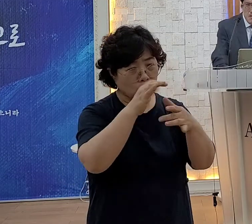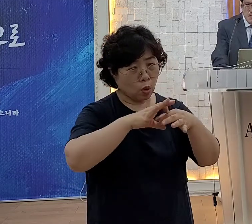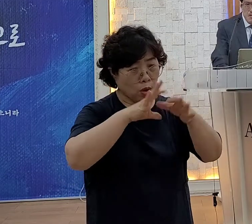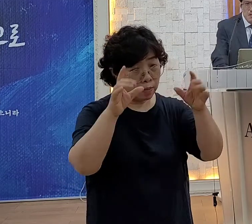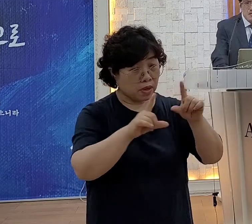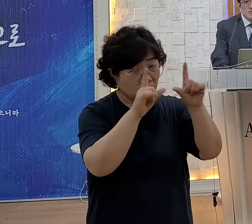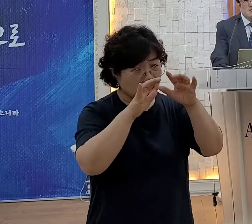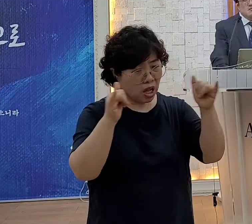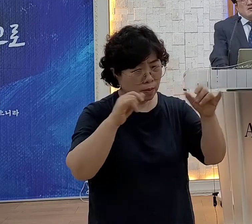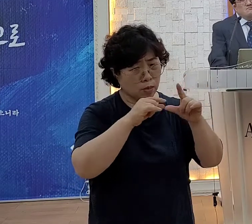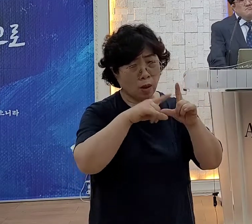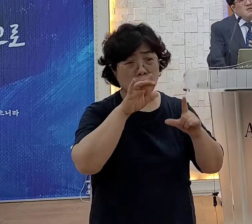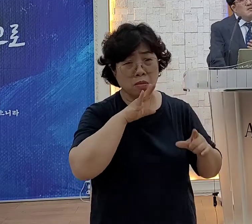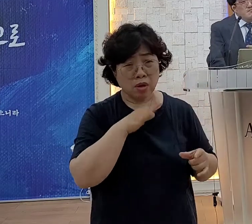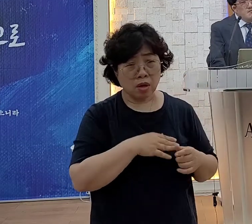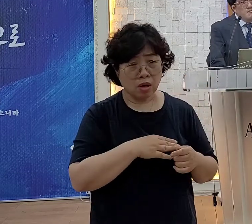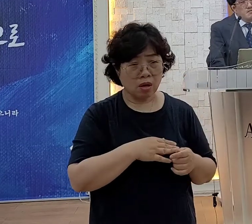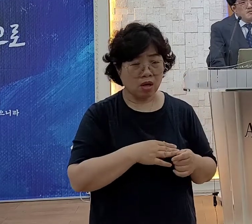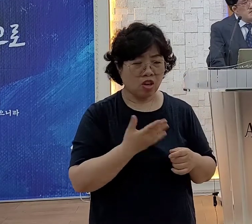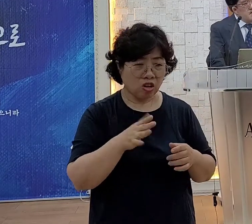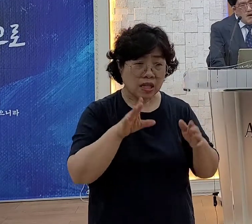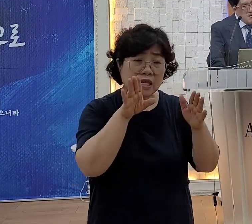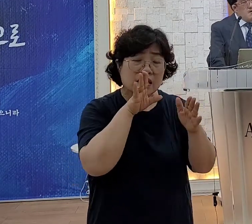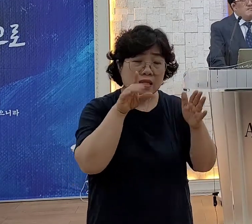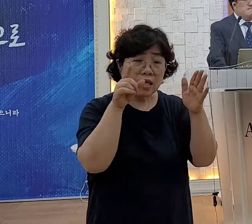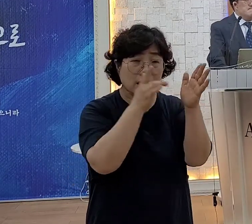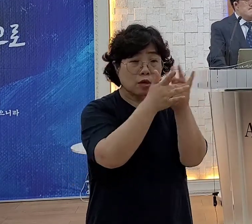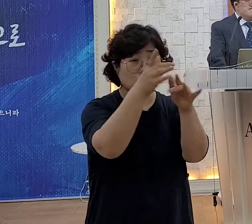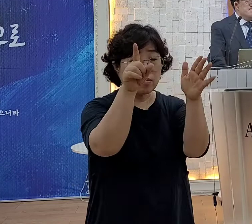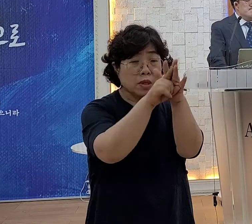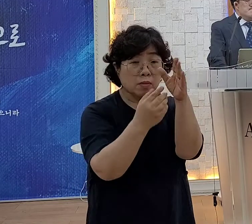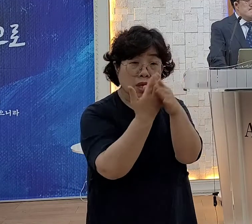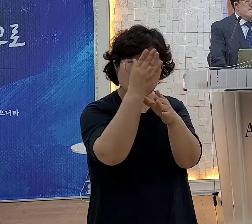대부분인데 진짜 예수를 믿게 되면 그게 아니라